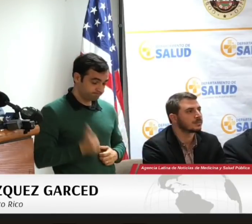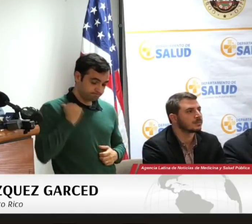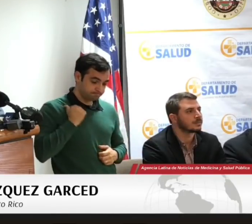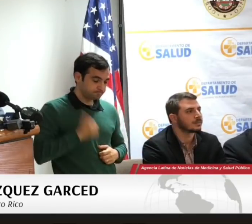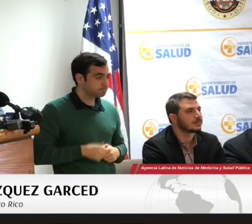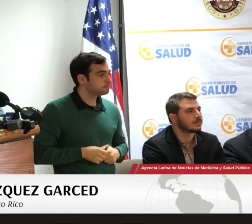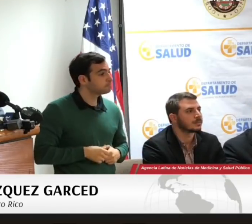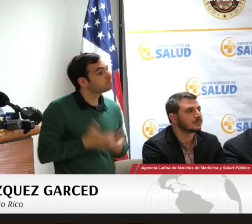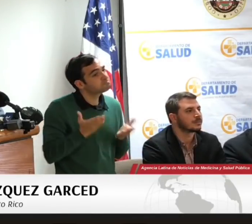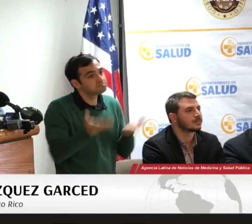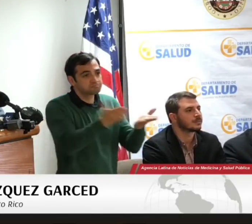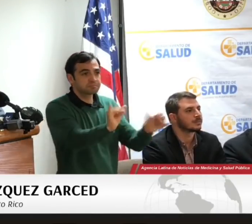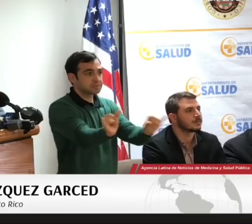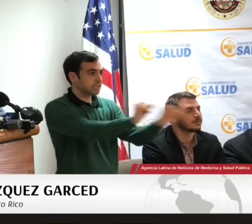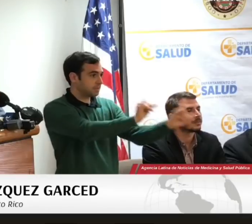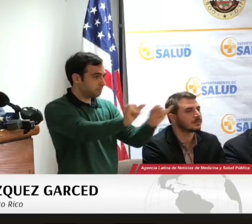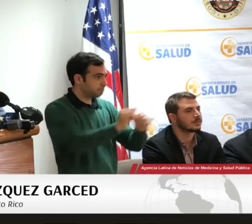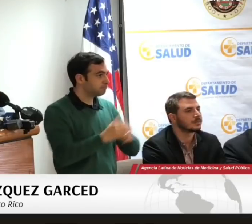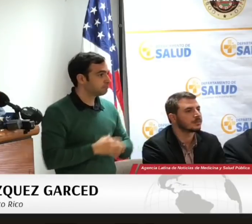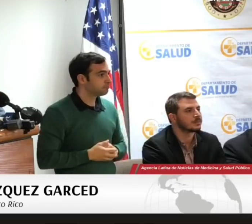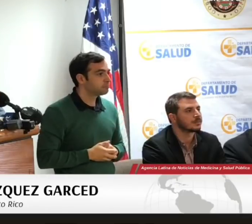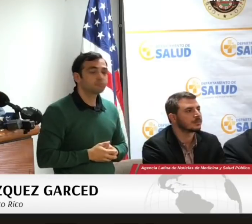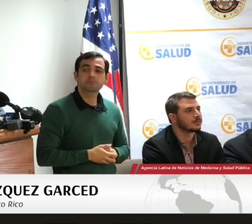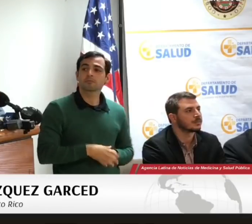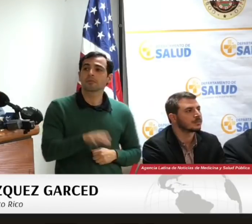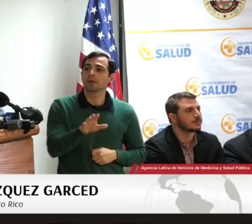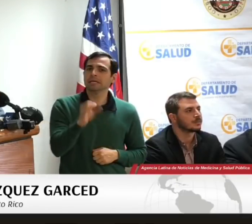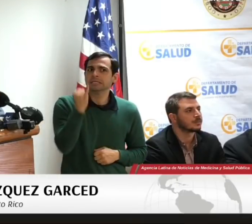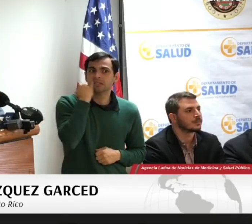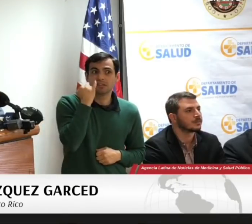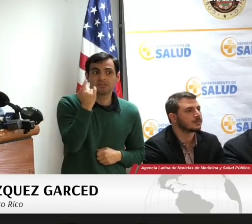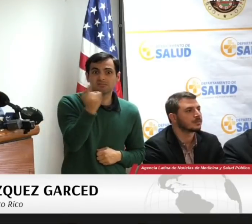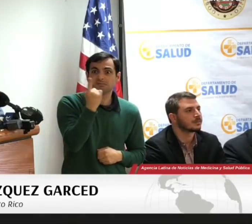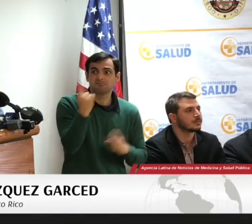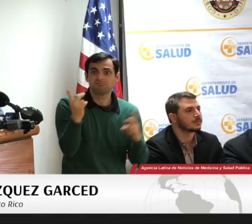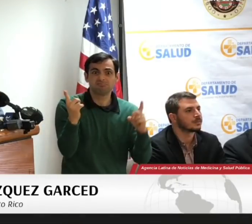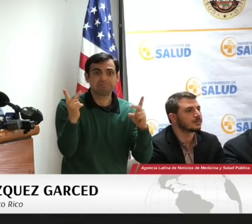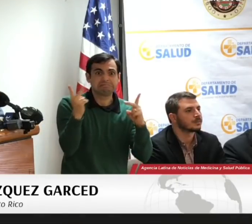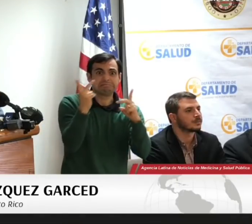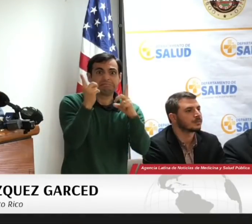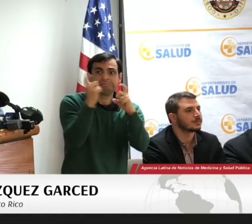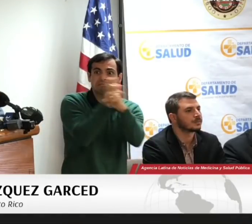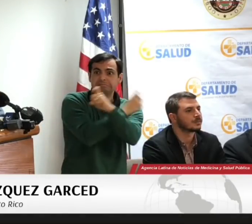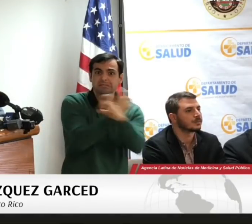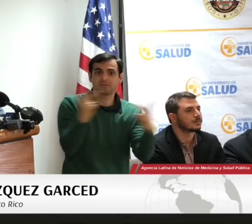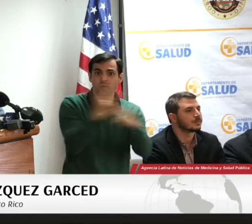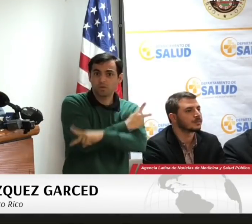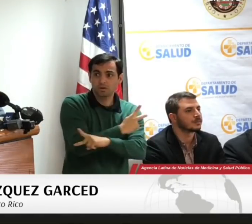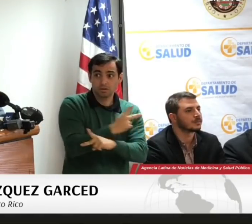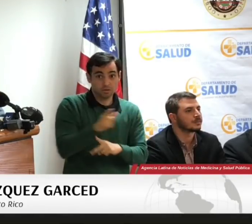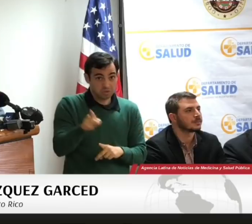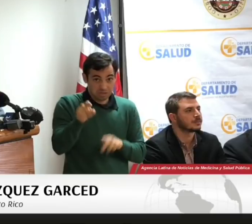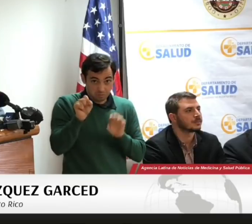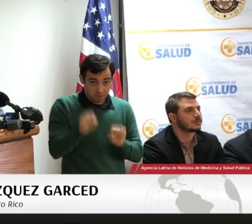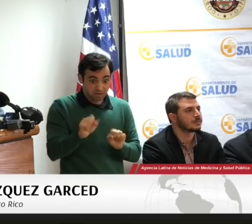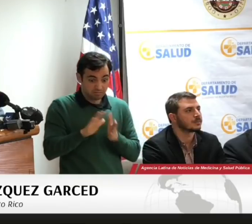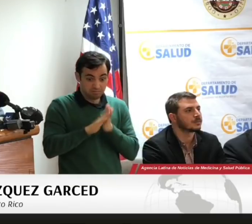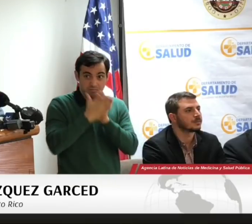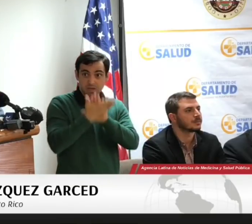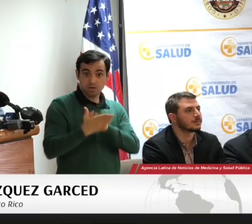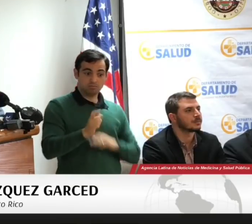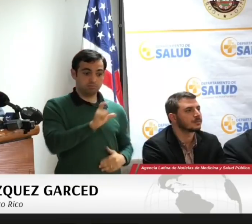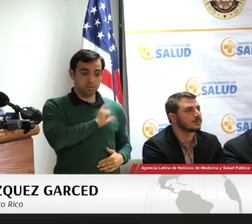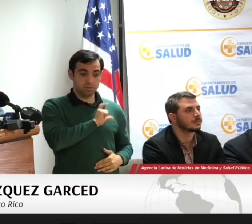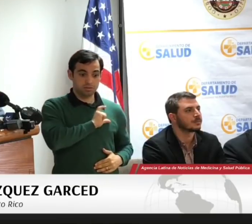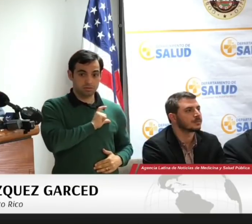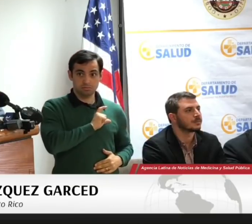de que, o habrá algún momento, si la cosa se complica, de que usted pueda ejercer la función de policía? Así es, así y decir, es. Mira, no, esto